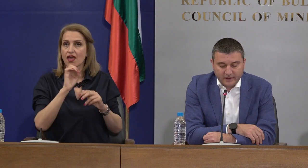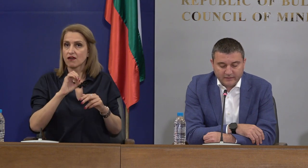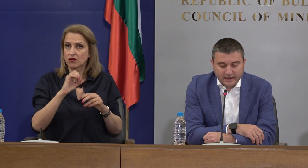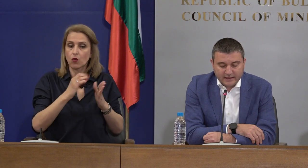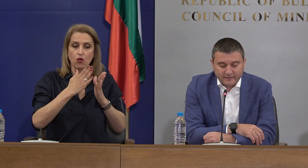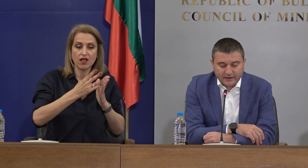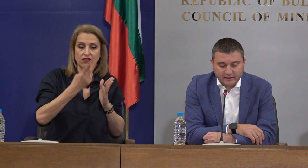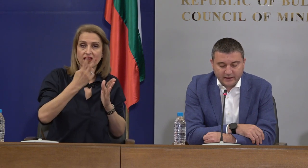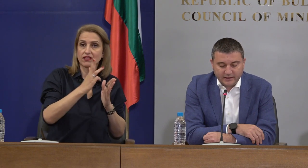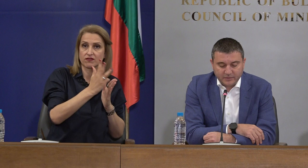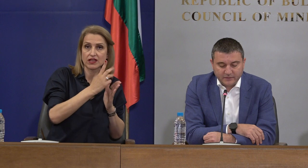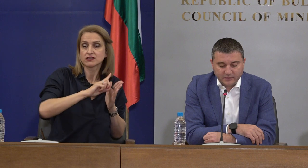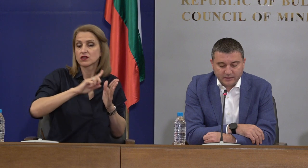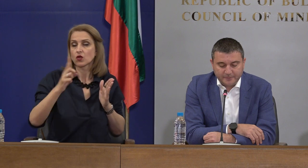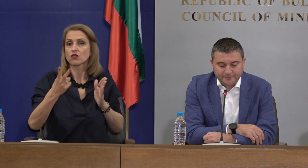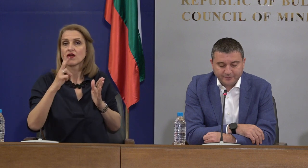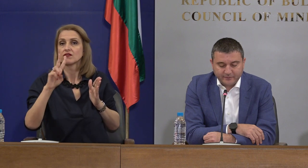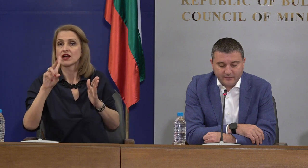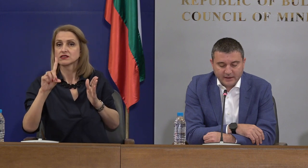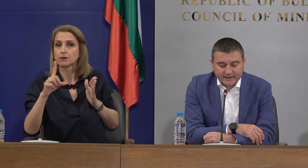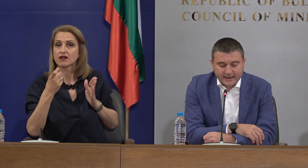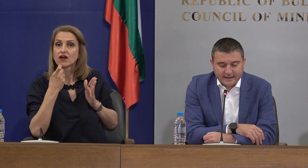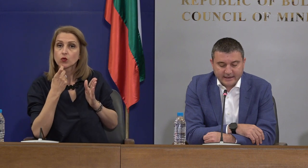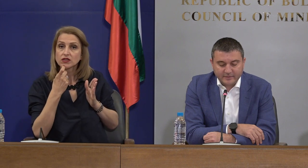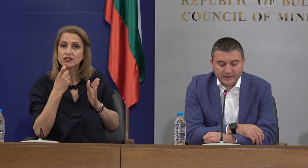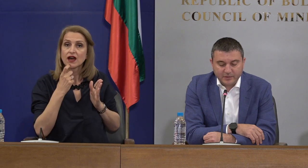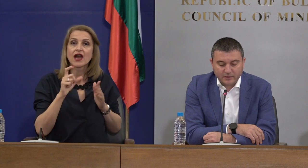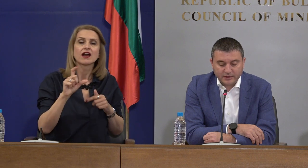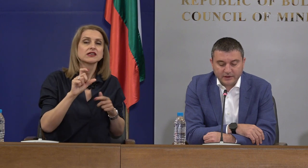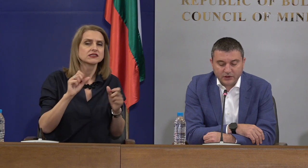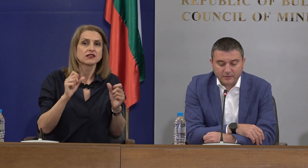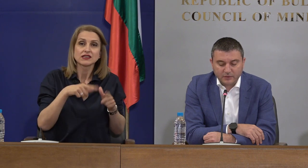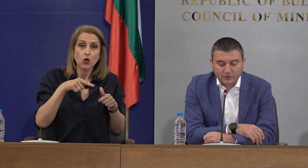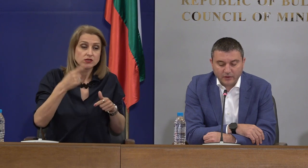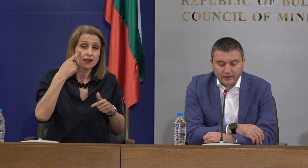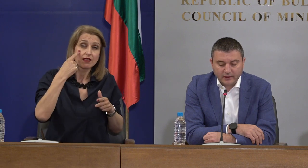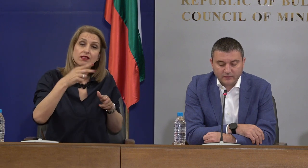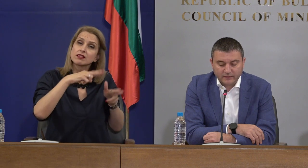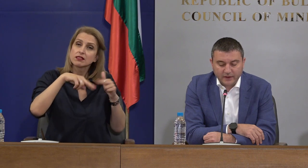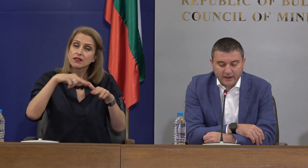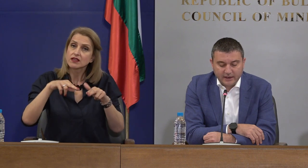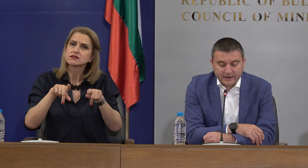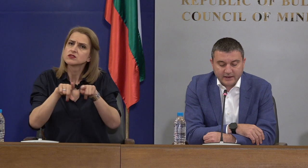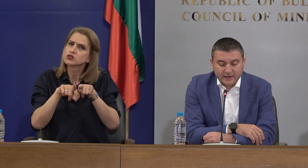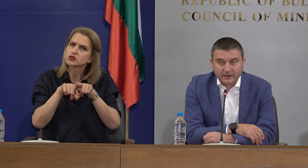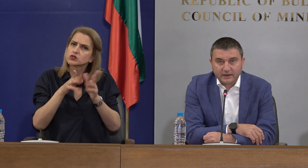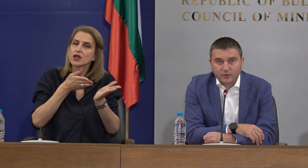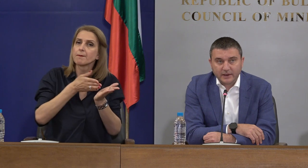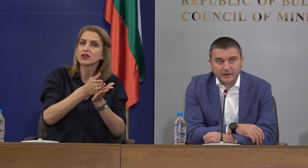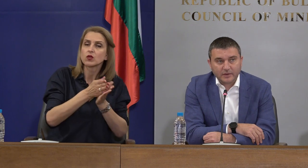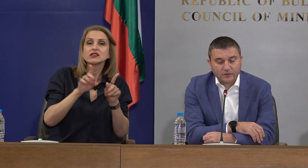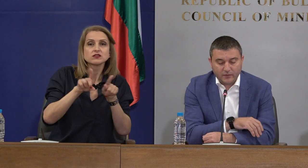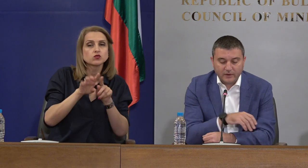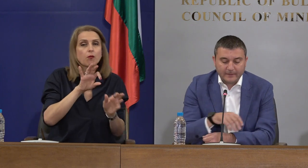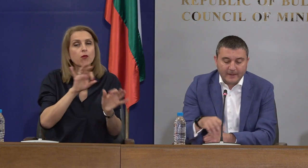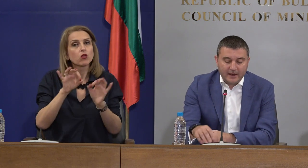периода 2019-2021 година. За стрес-теста беше приложена същата методология, както в стрес-теста на